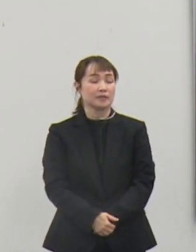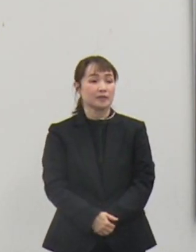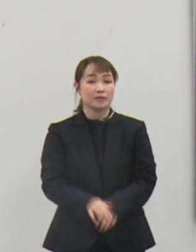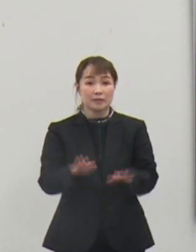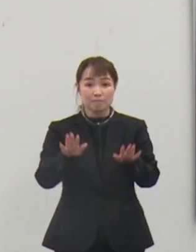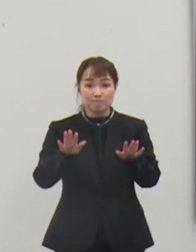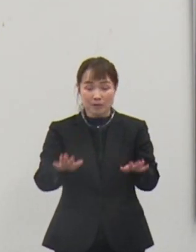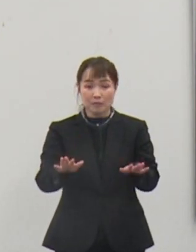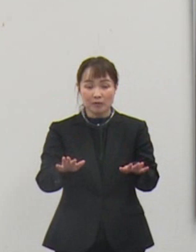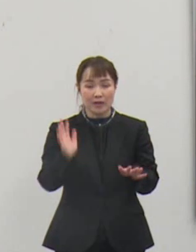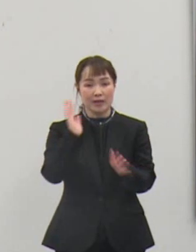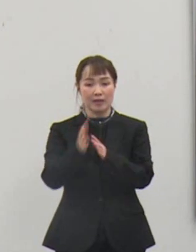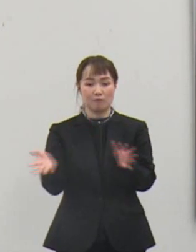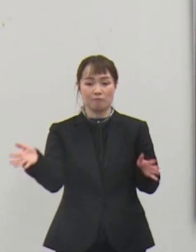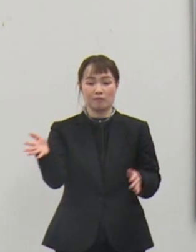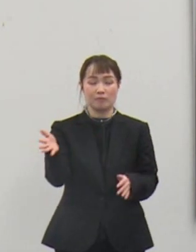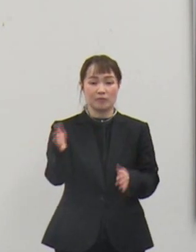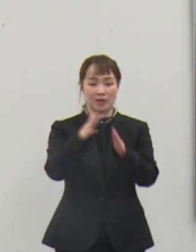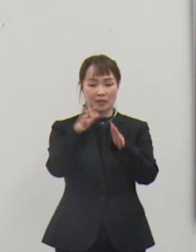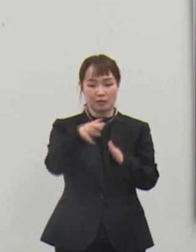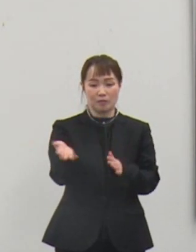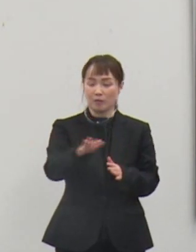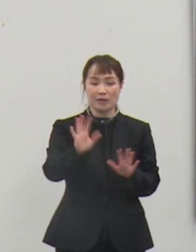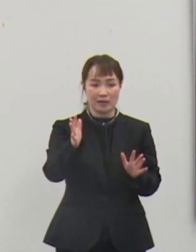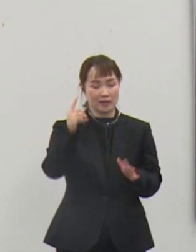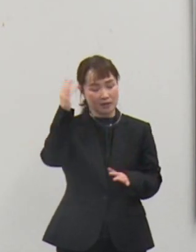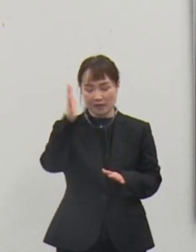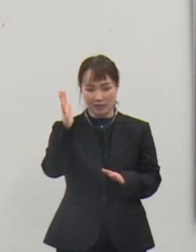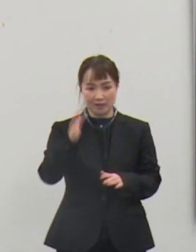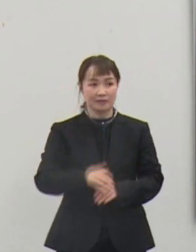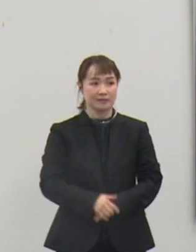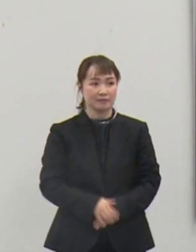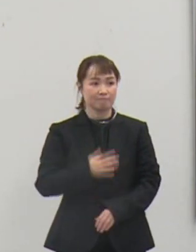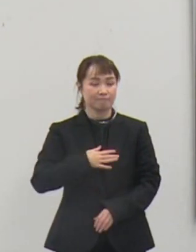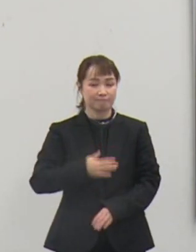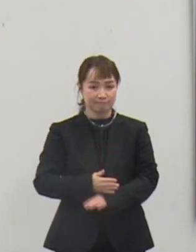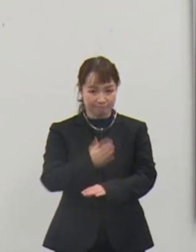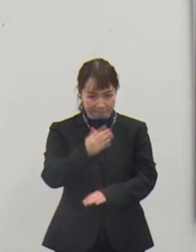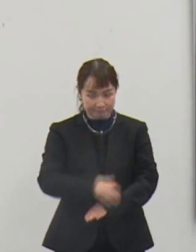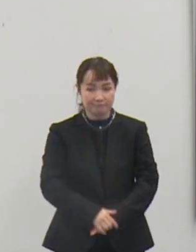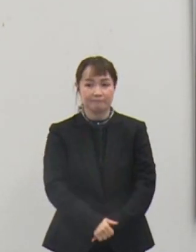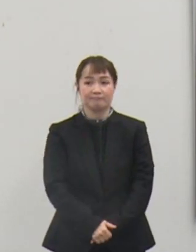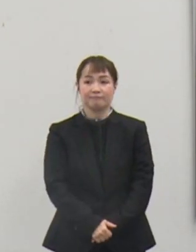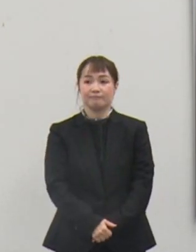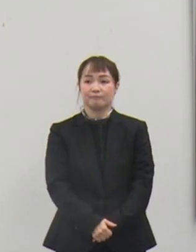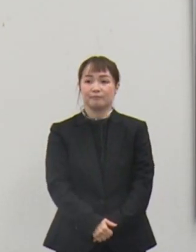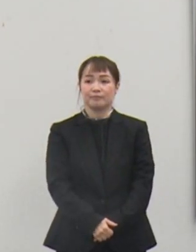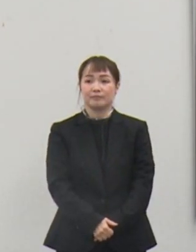現時点では考えていらっしゃらない。 はい、現時点においてはそういうことは予定しておりません。 わかりました、ありがとうございます。